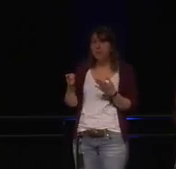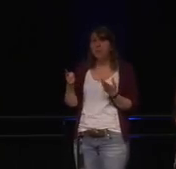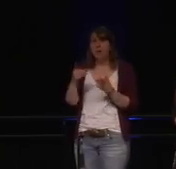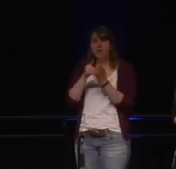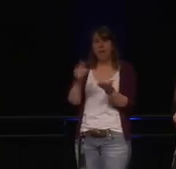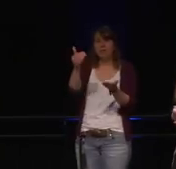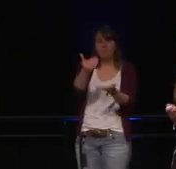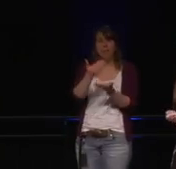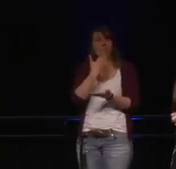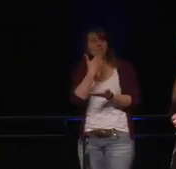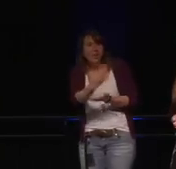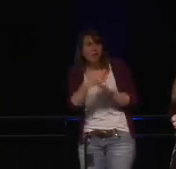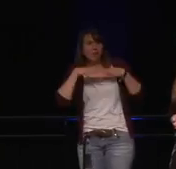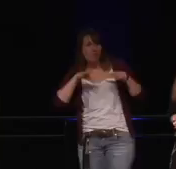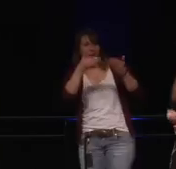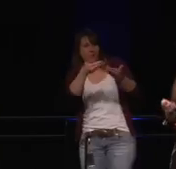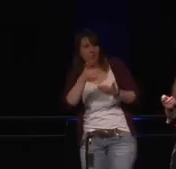vender y los venden